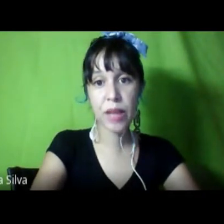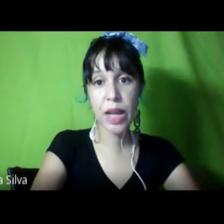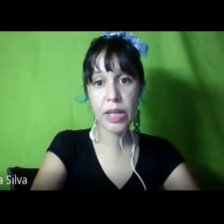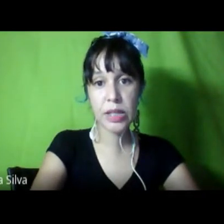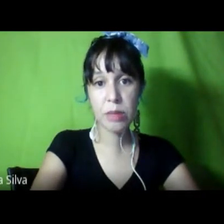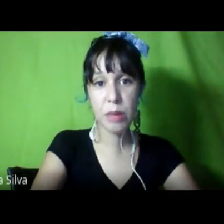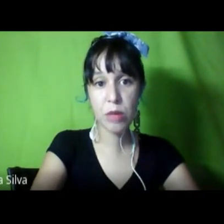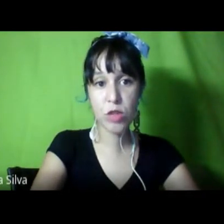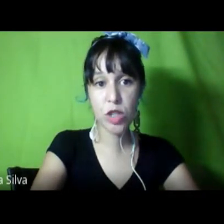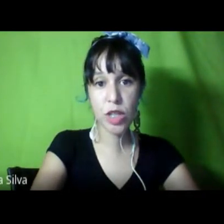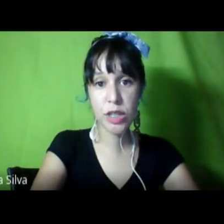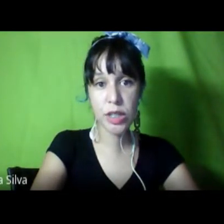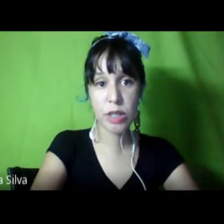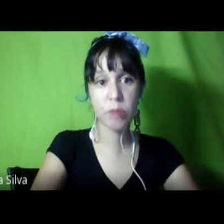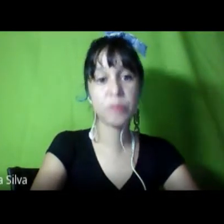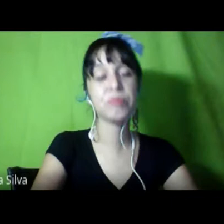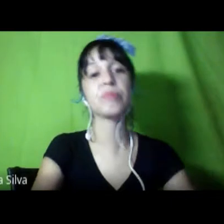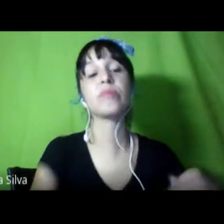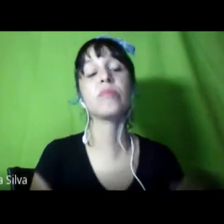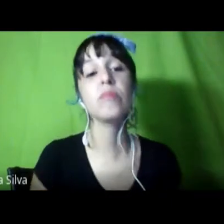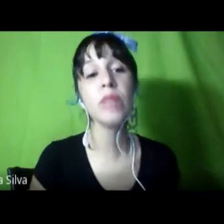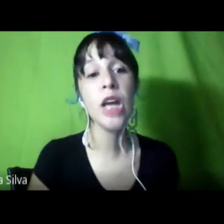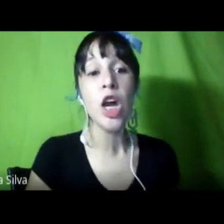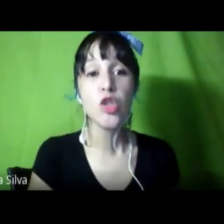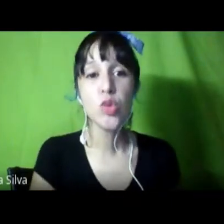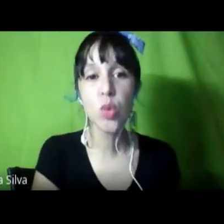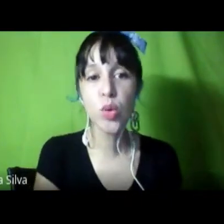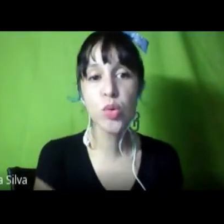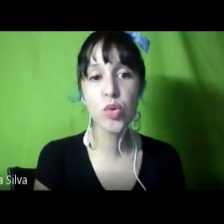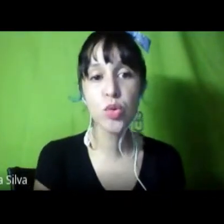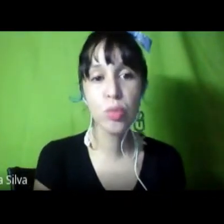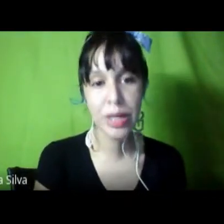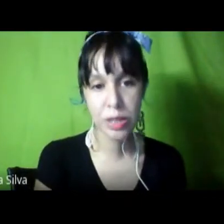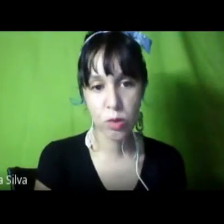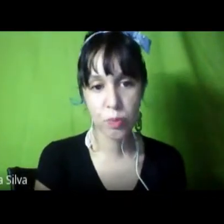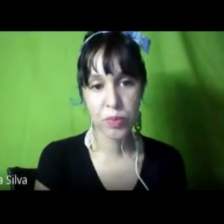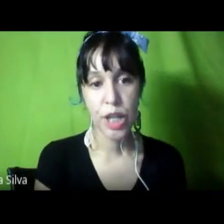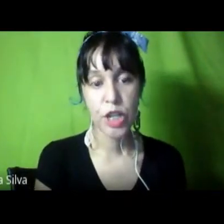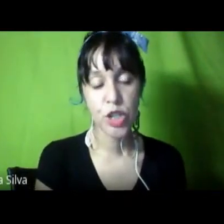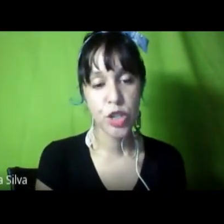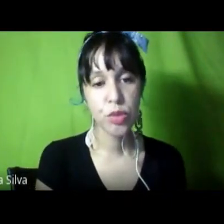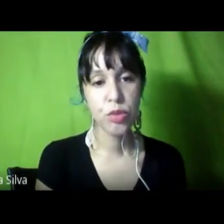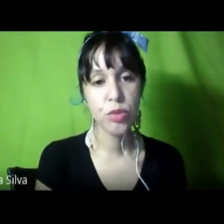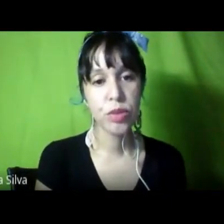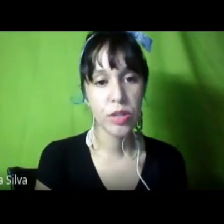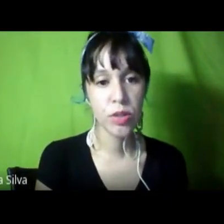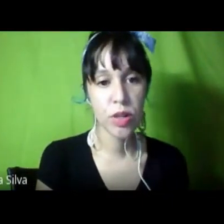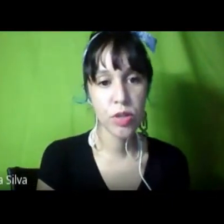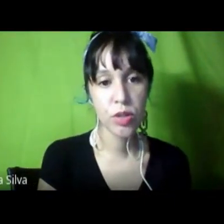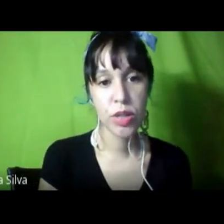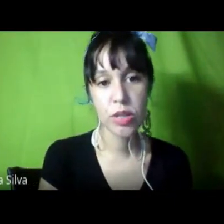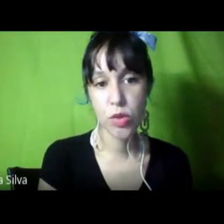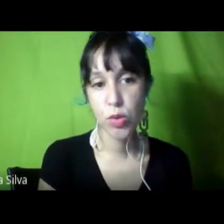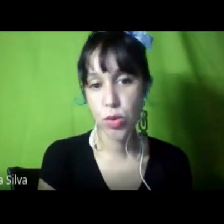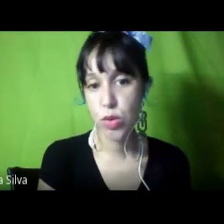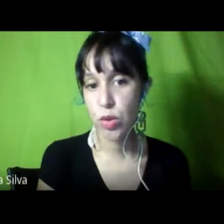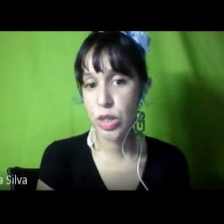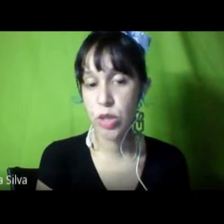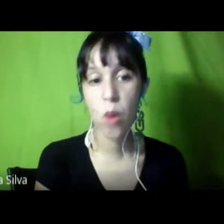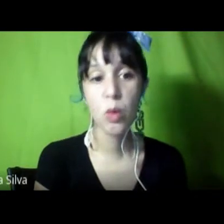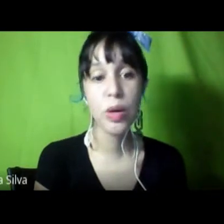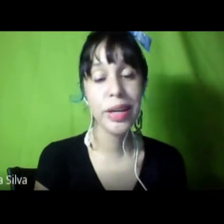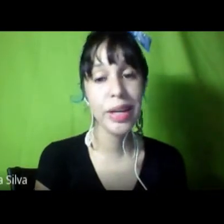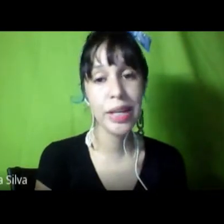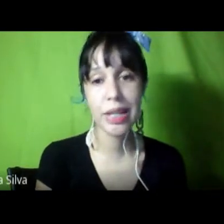esse meio de ensino. Surdos no Brasil. Instituto Nacional de Educação de Surdos,